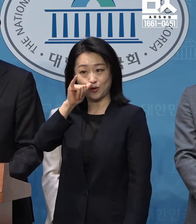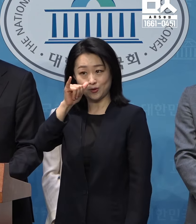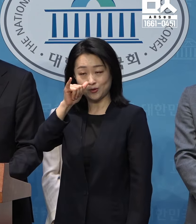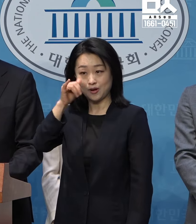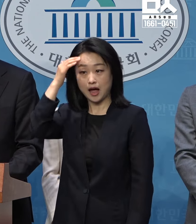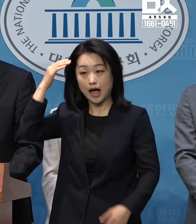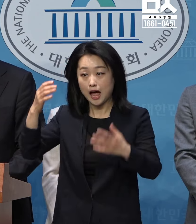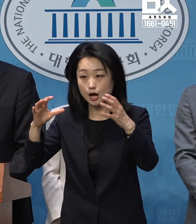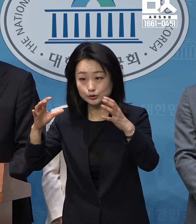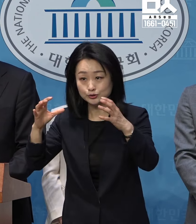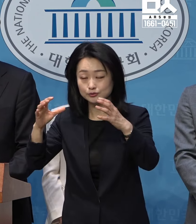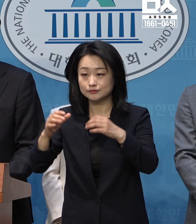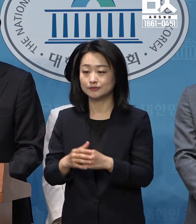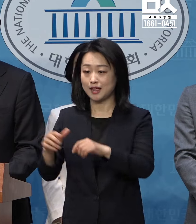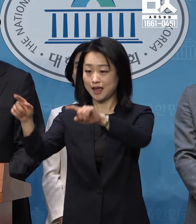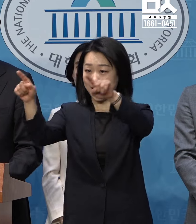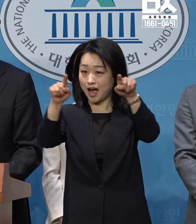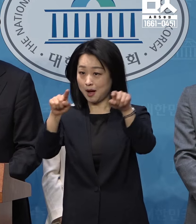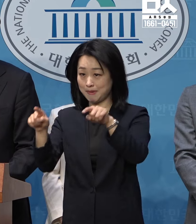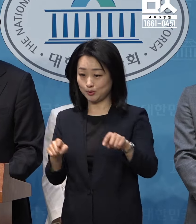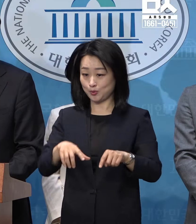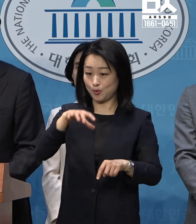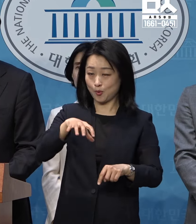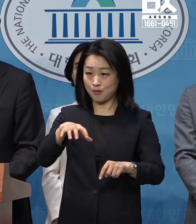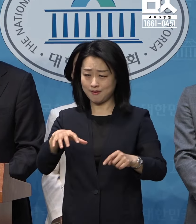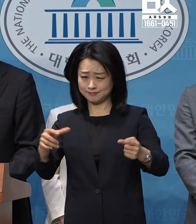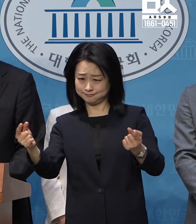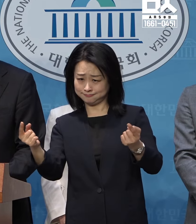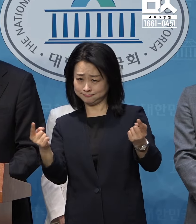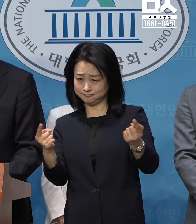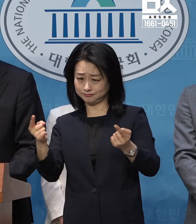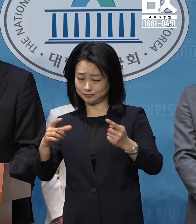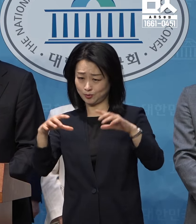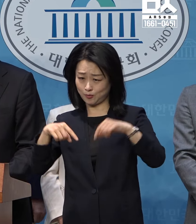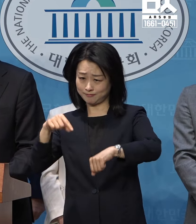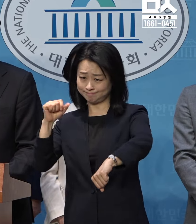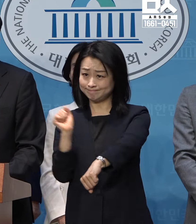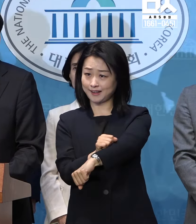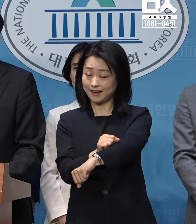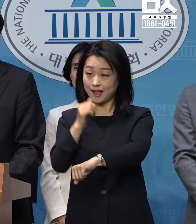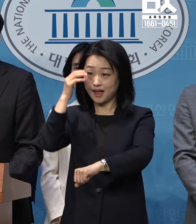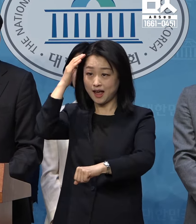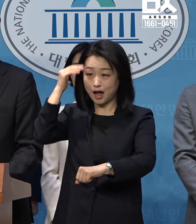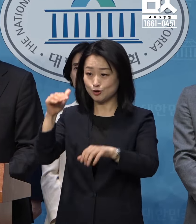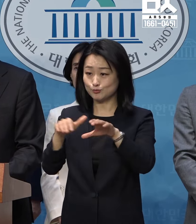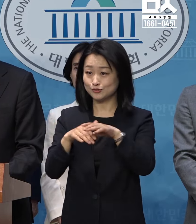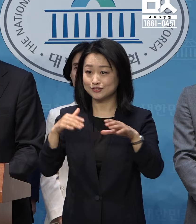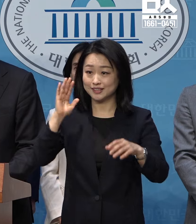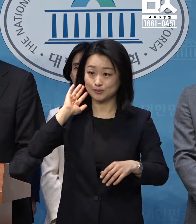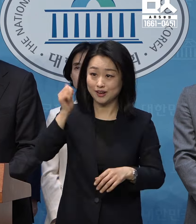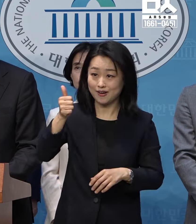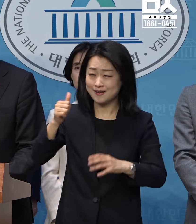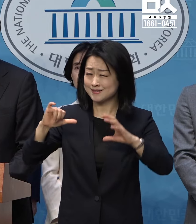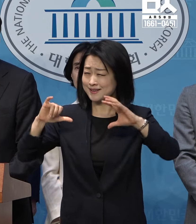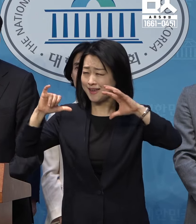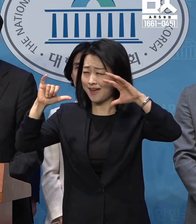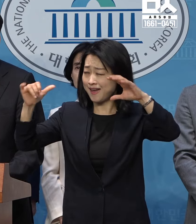대한민국이 한반도와 동북아 질서를 주도했고 한국 대통령은 세계